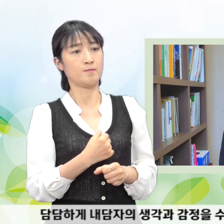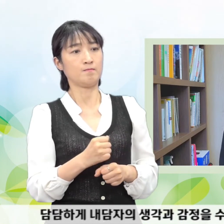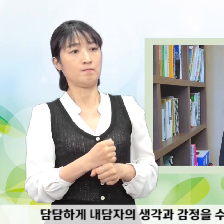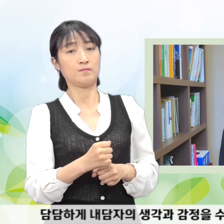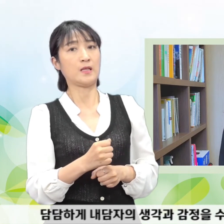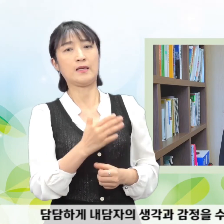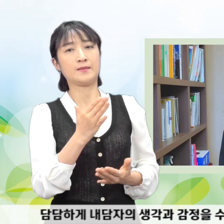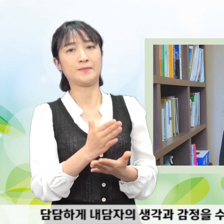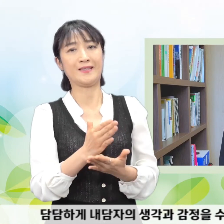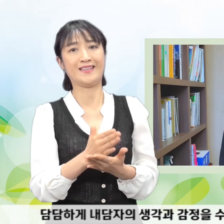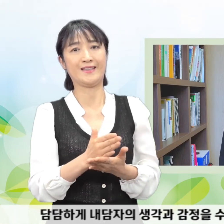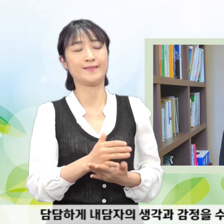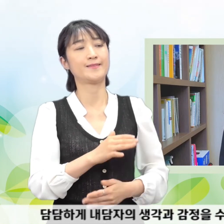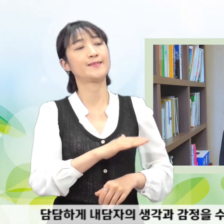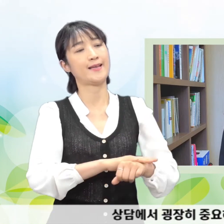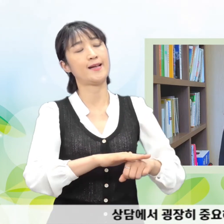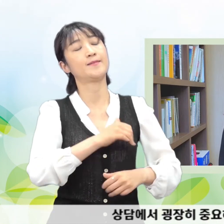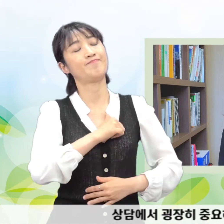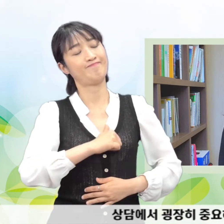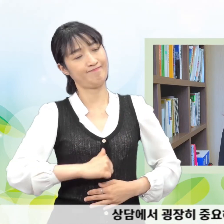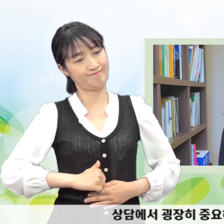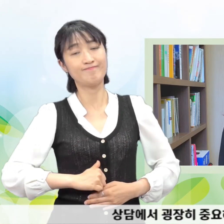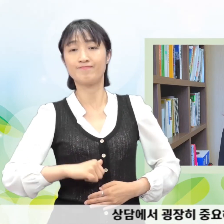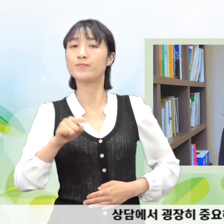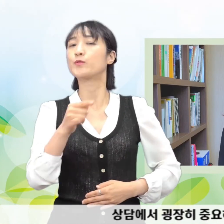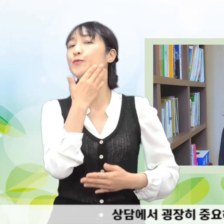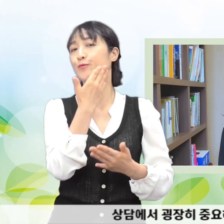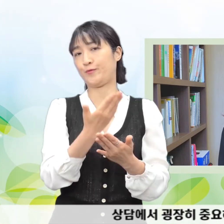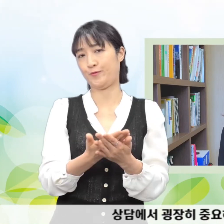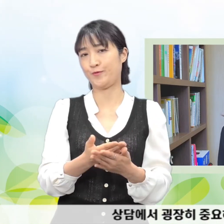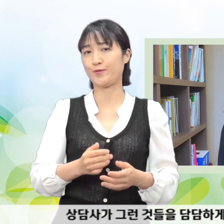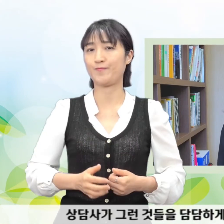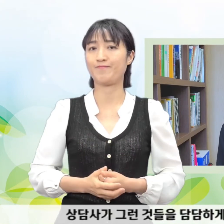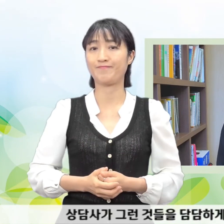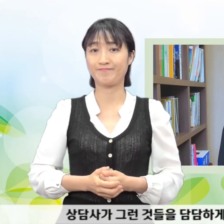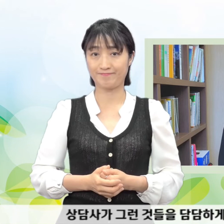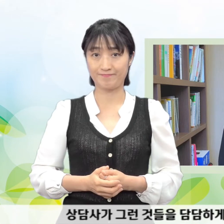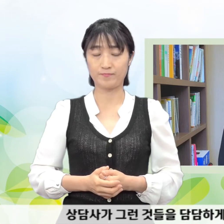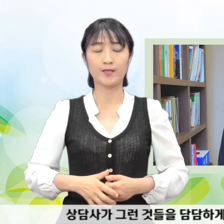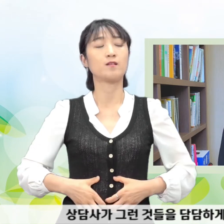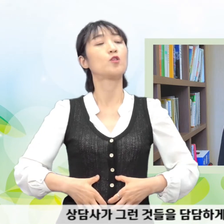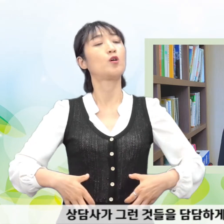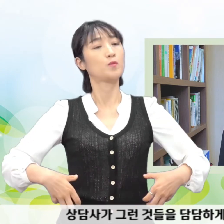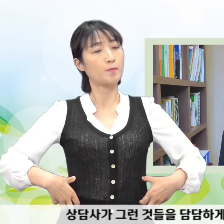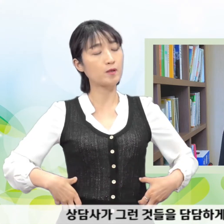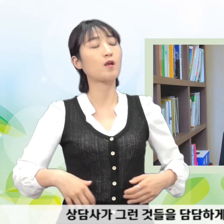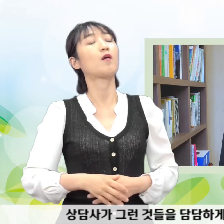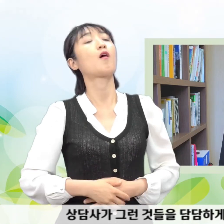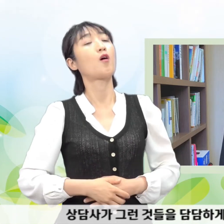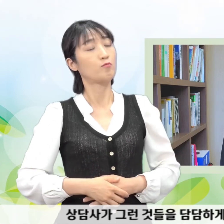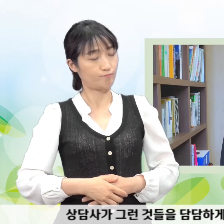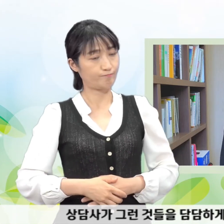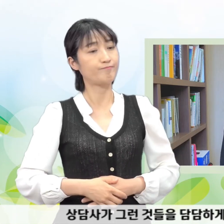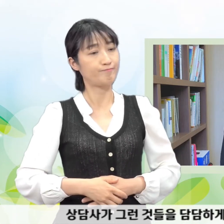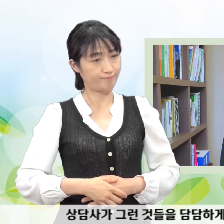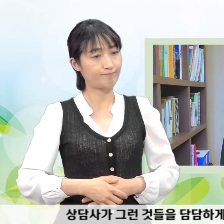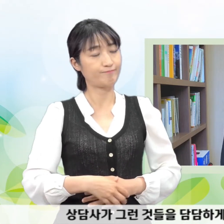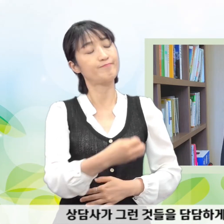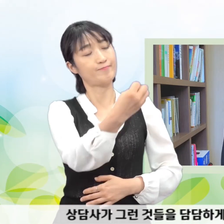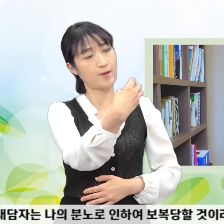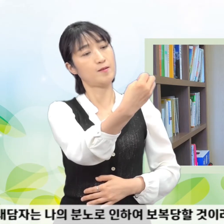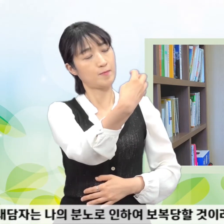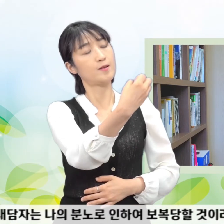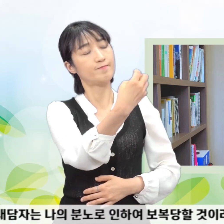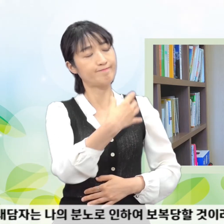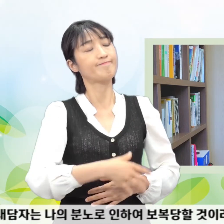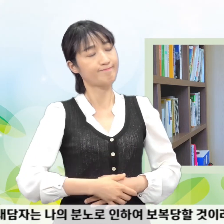수용하고 받아내고 버텨내는 것이 상담에서 굉장히 중요해지게 되고요. 그렇게 상담사가 담담하게 그러한 것들을 받아낼 수 있을